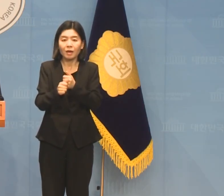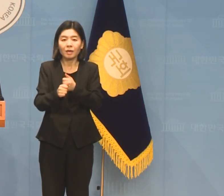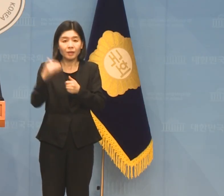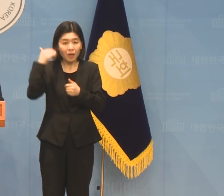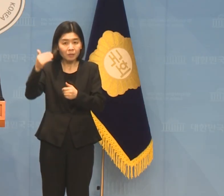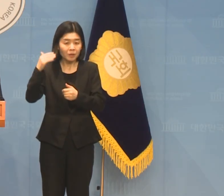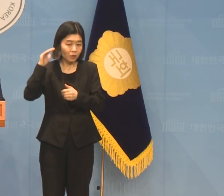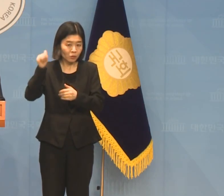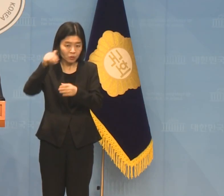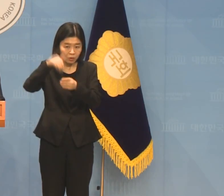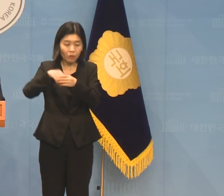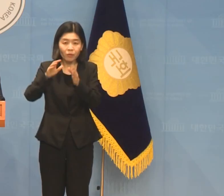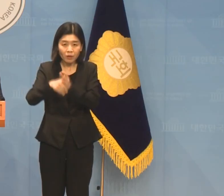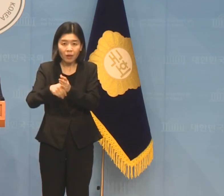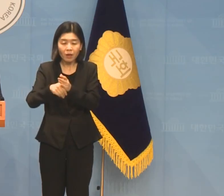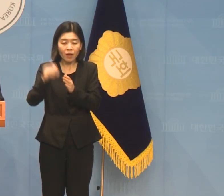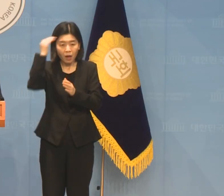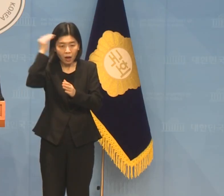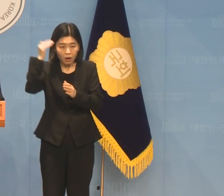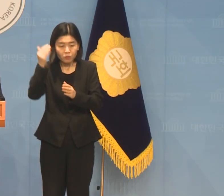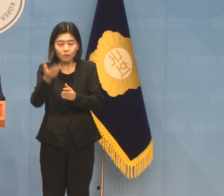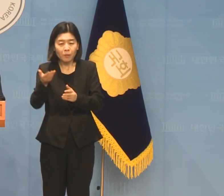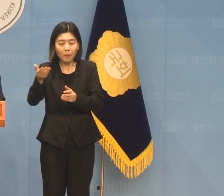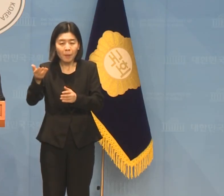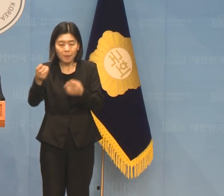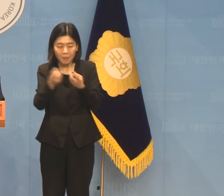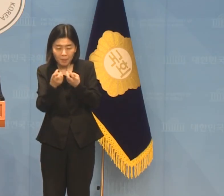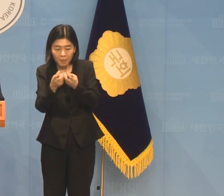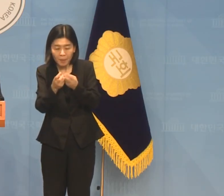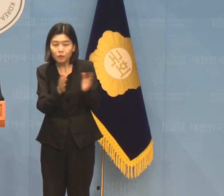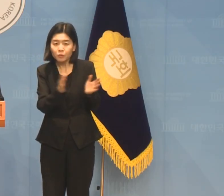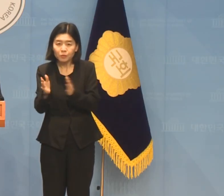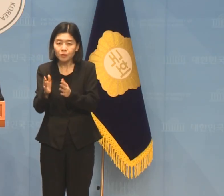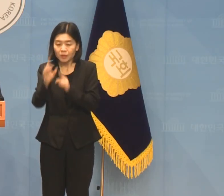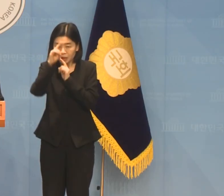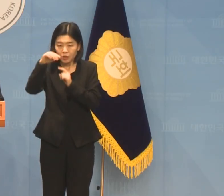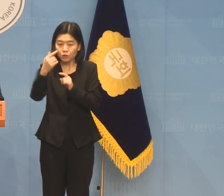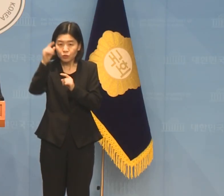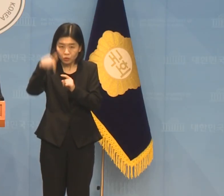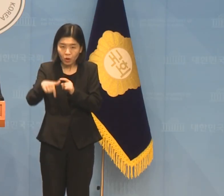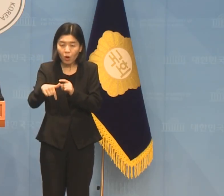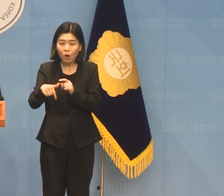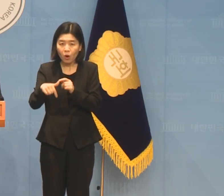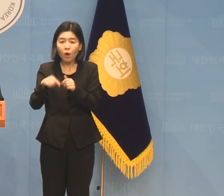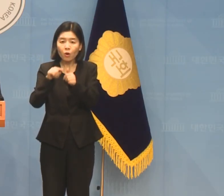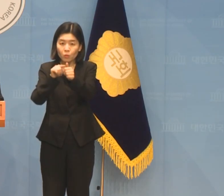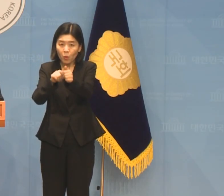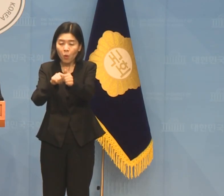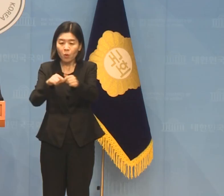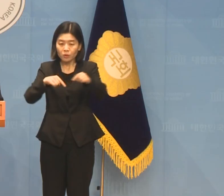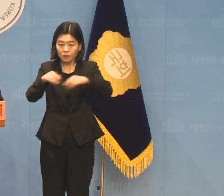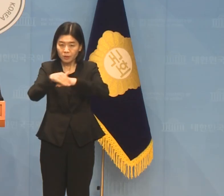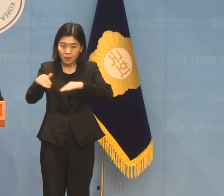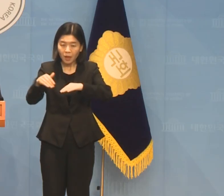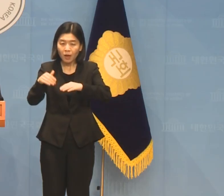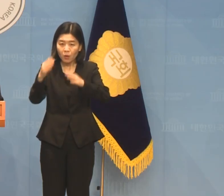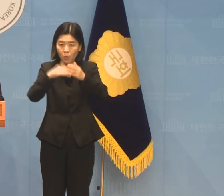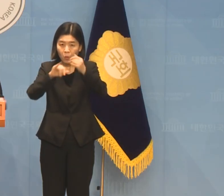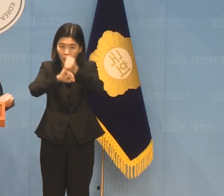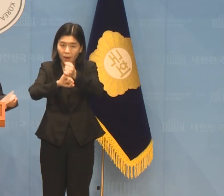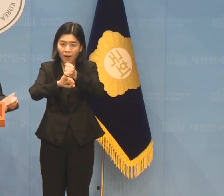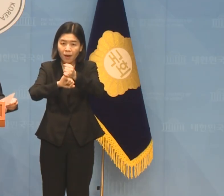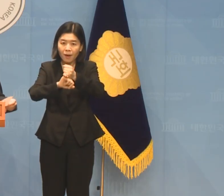선거에서 대한민국 성장 전략을 마련하고 이준석 후보의 정책 공약 완성도를 높일 것으로 기대합니다.